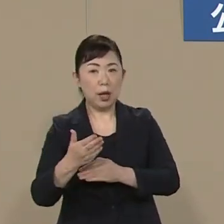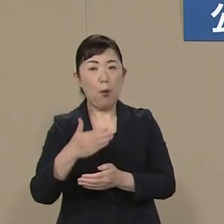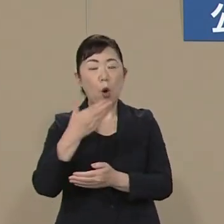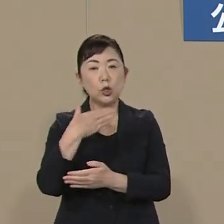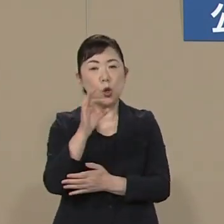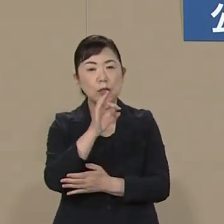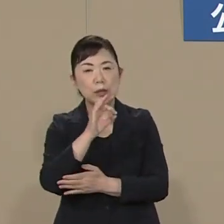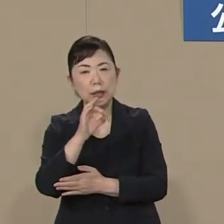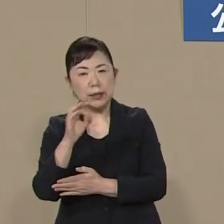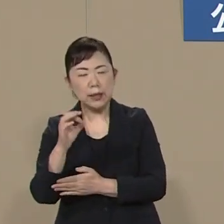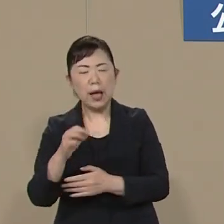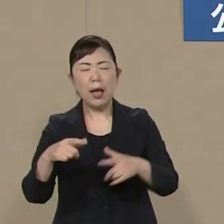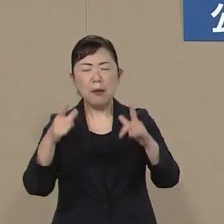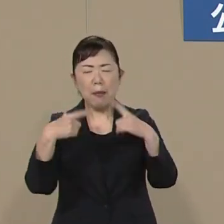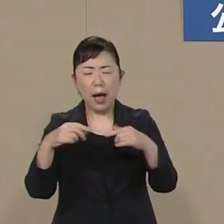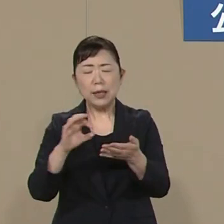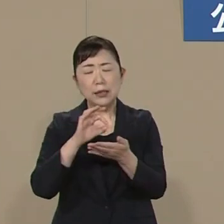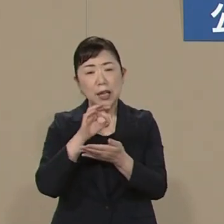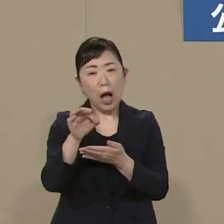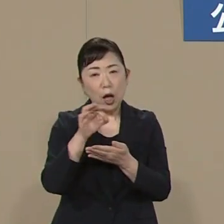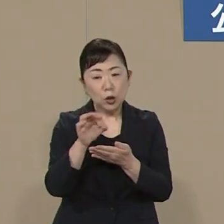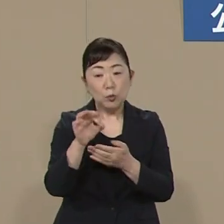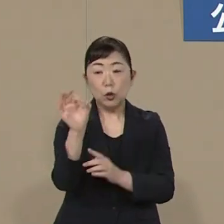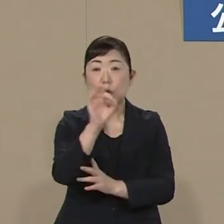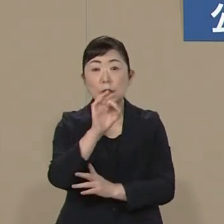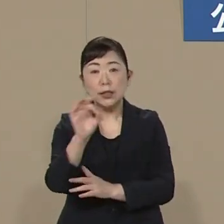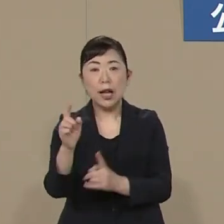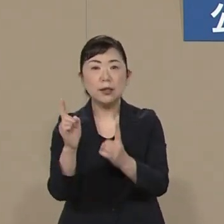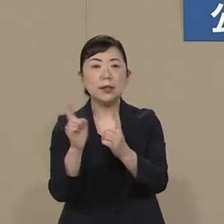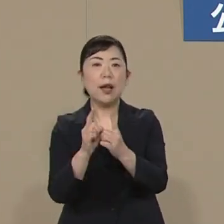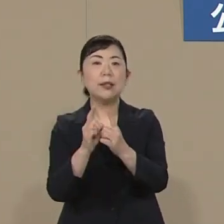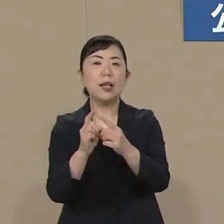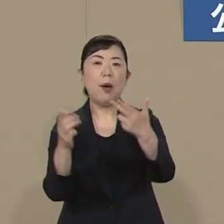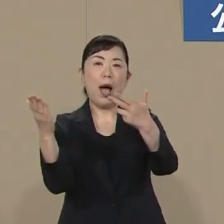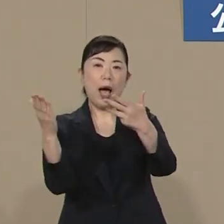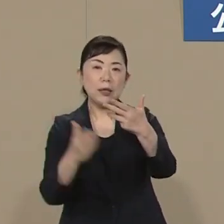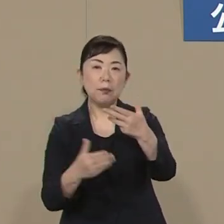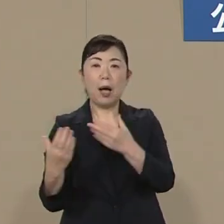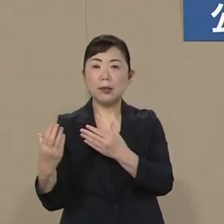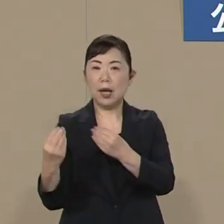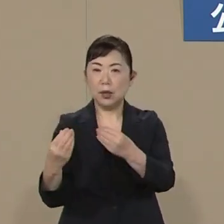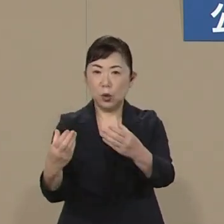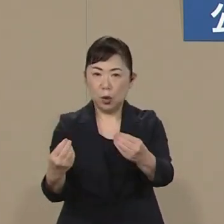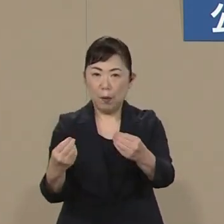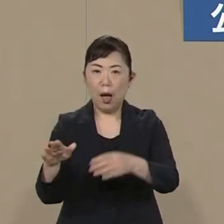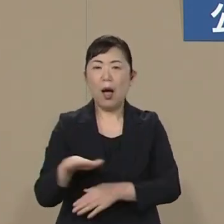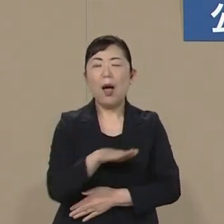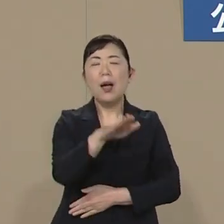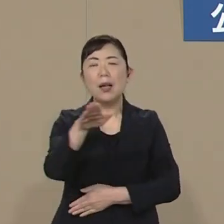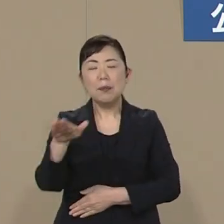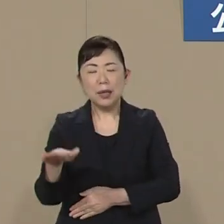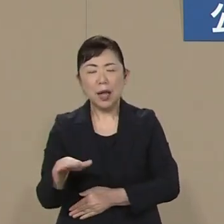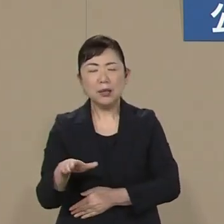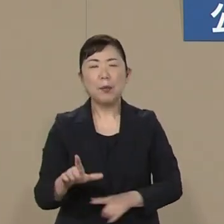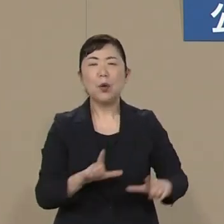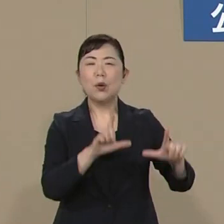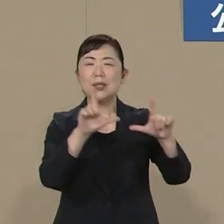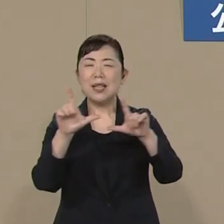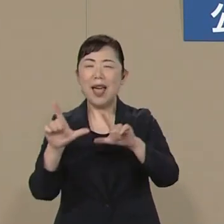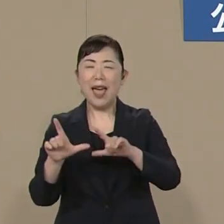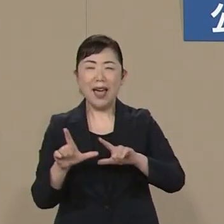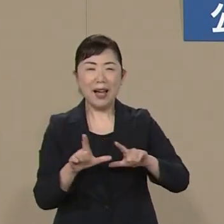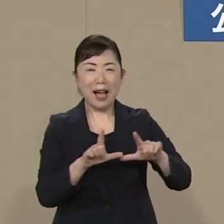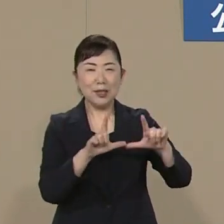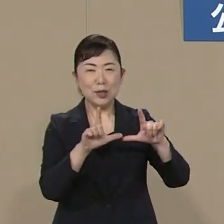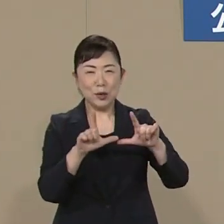飲食料品などの税率は8%に据え置き消費者の2税関を和らげ